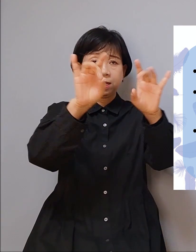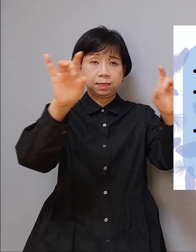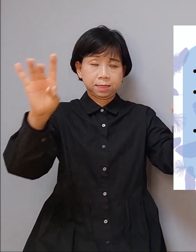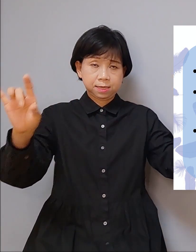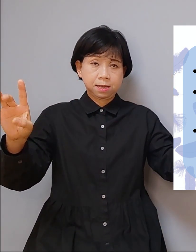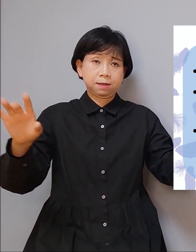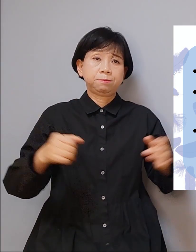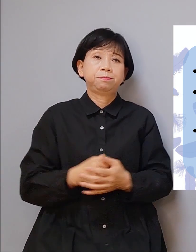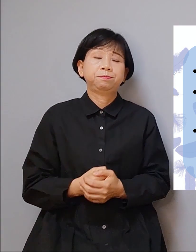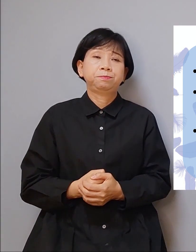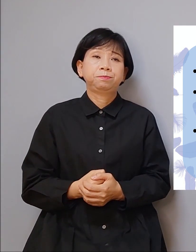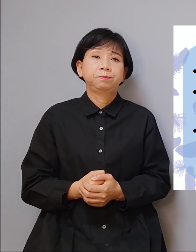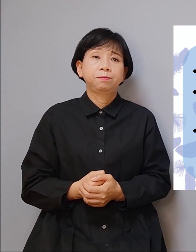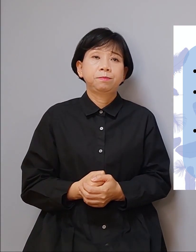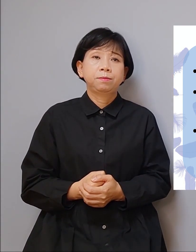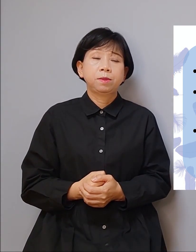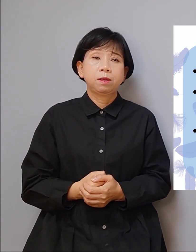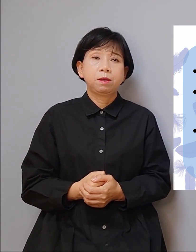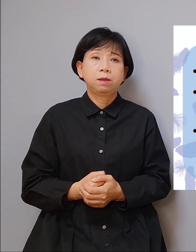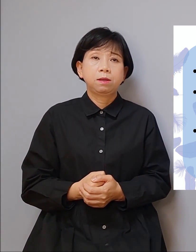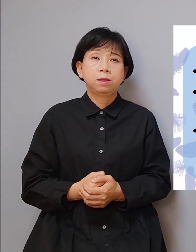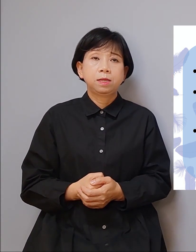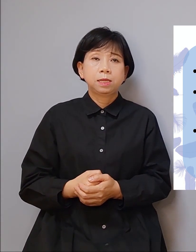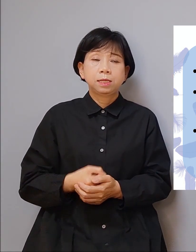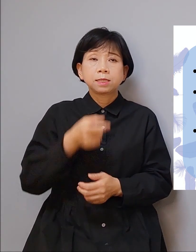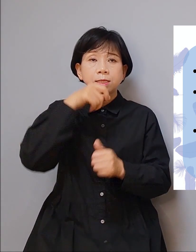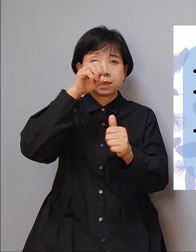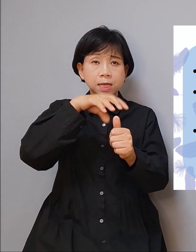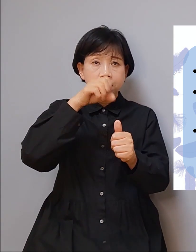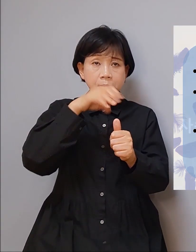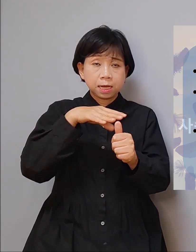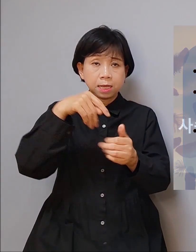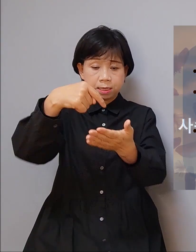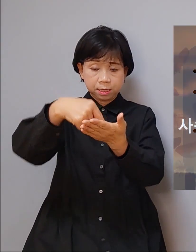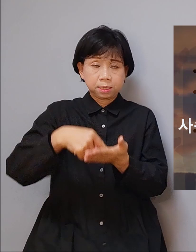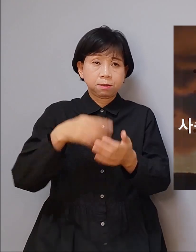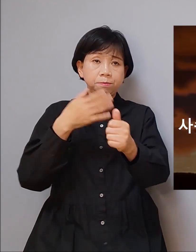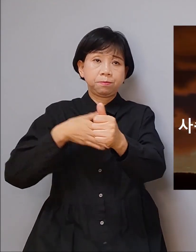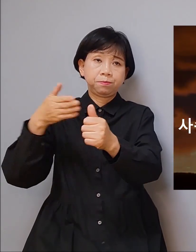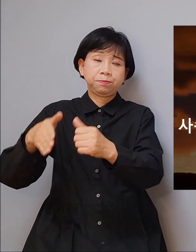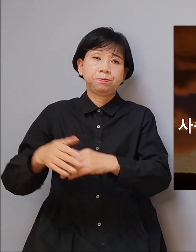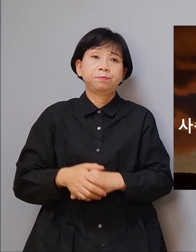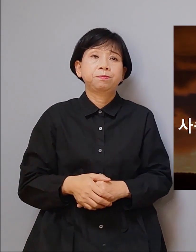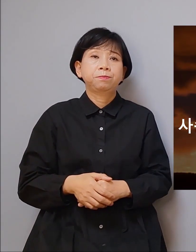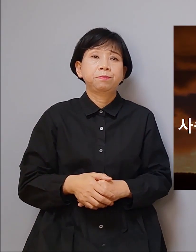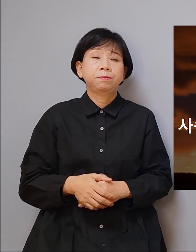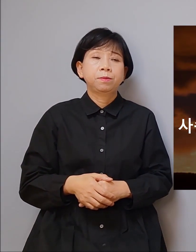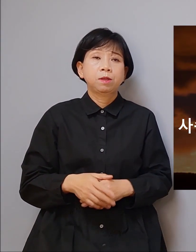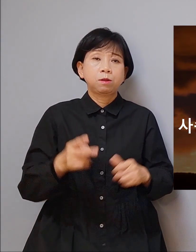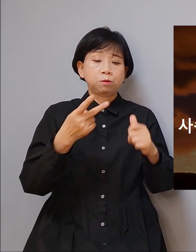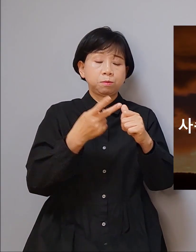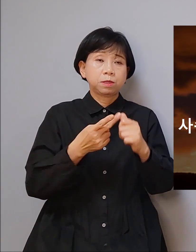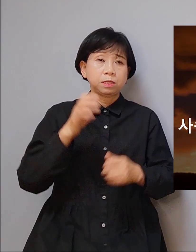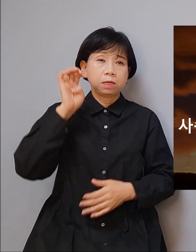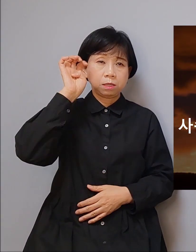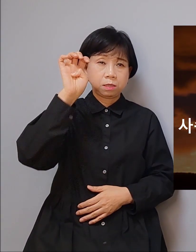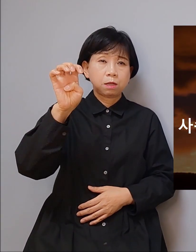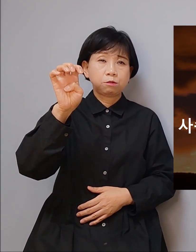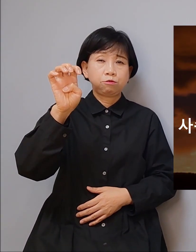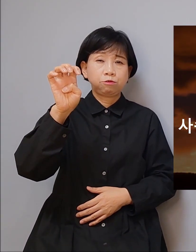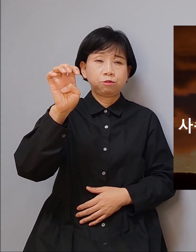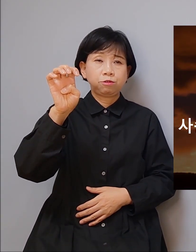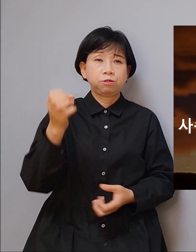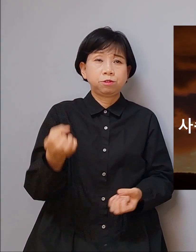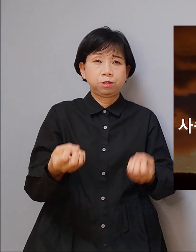입교, 세례를 받으실 분은 신청서를 제출 바랍니다. 대신방이 다음 주부터 있습니다. 두 번째 사순절 주간입니다.